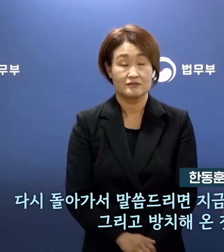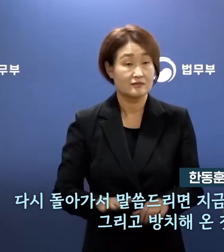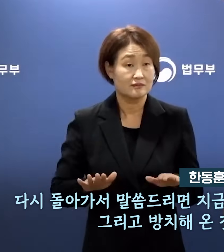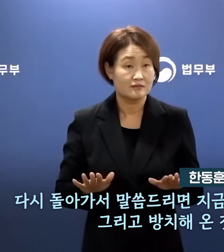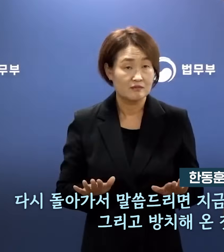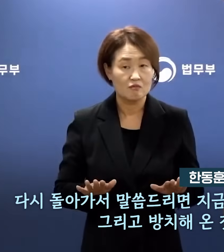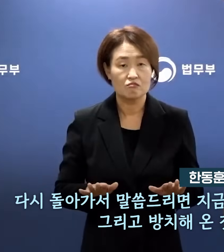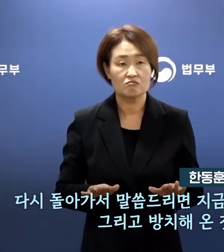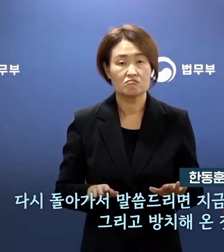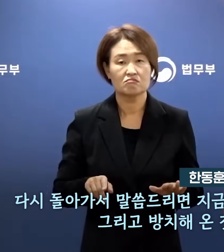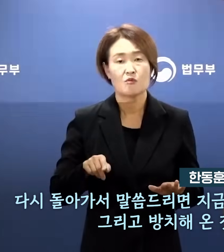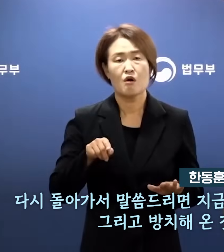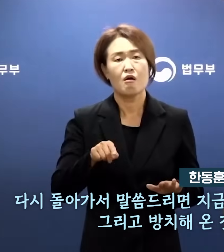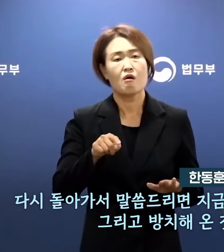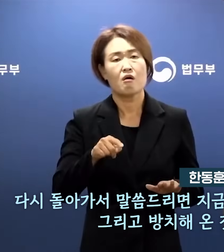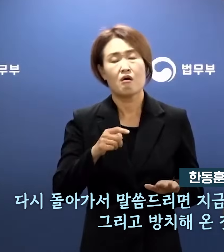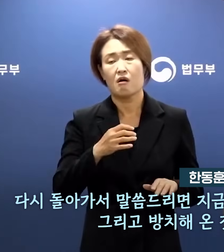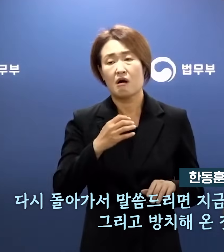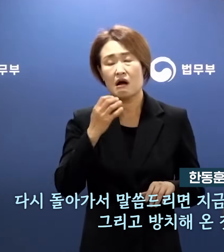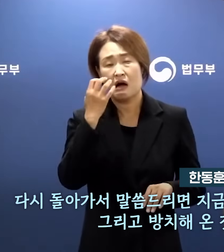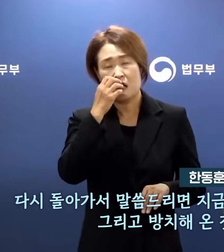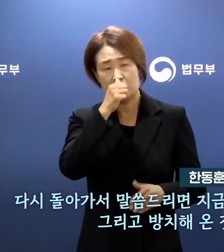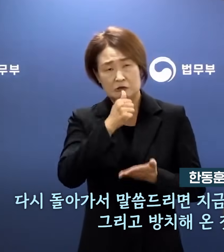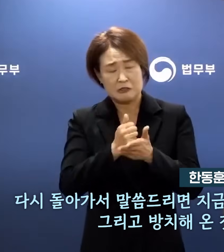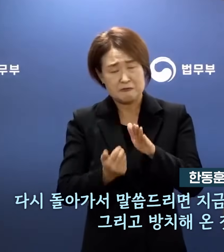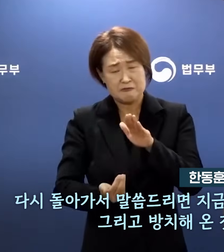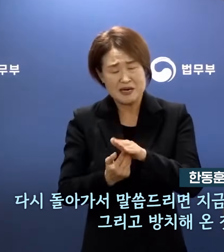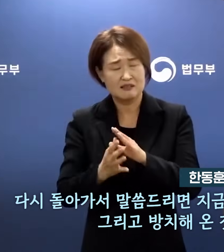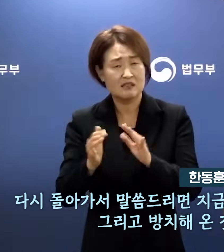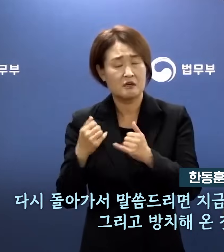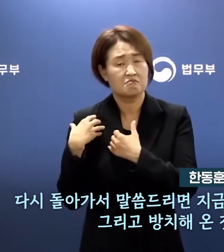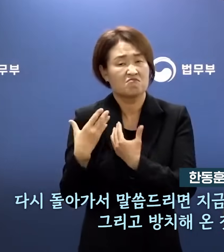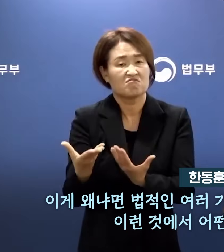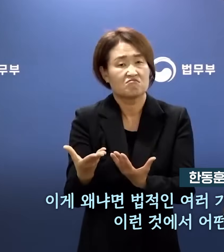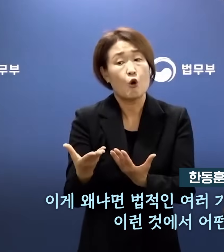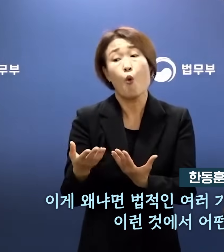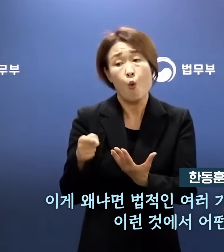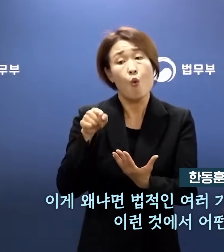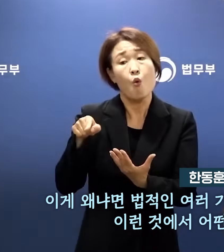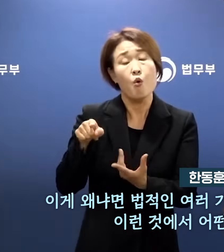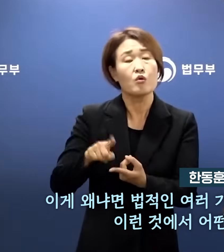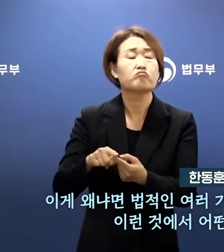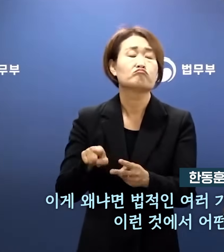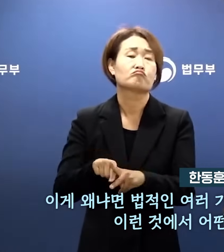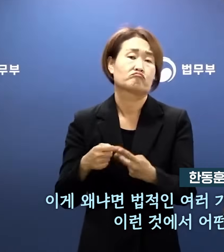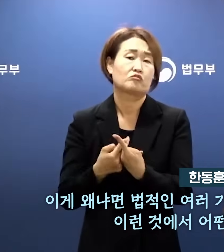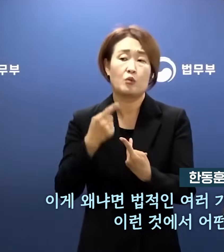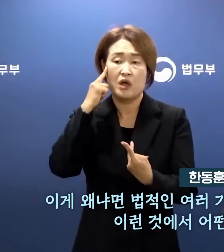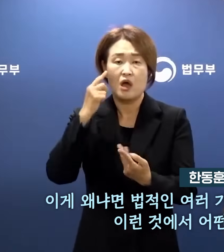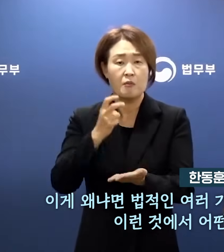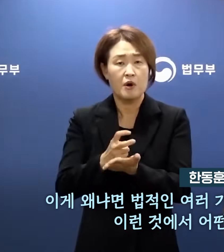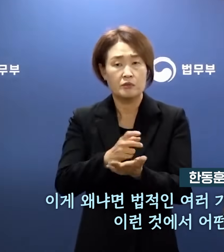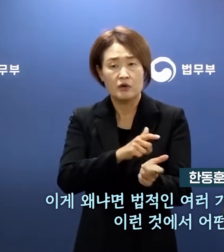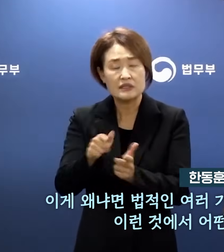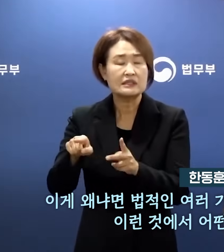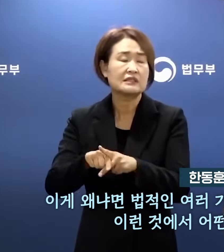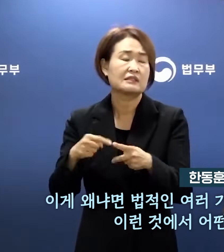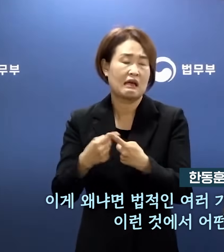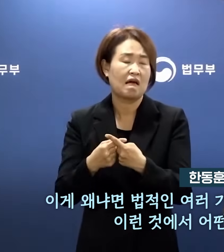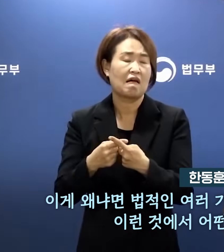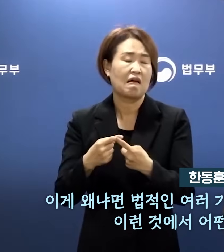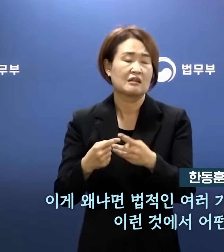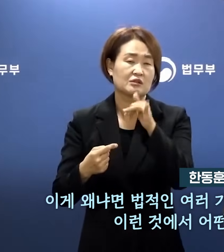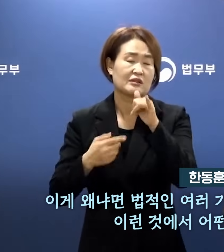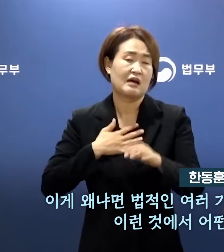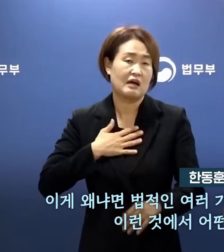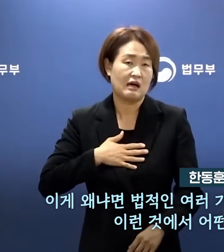지금까지는 이 부분을 방치해 왔습니다. 그리고 방치해 온 것도 이해가 가더라고요. 이게 왜냐하면 법적인 여러 가지 문제가 있고 그 효과라든가 이런